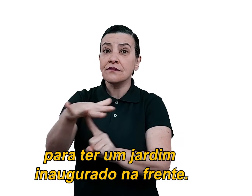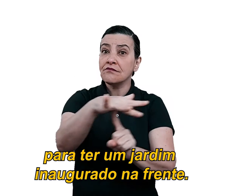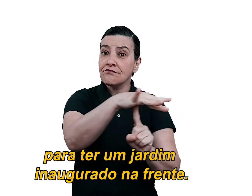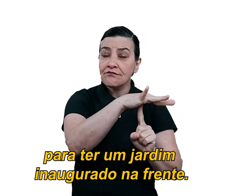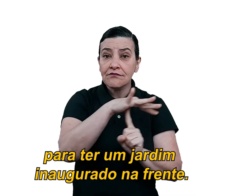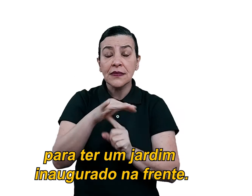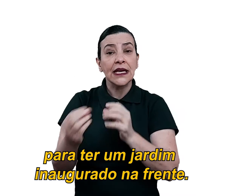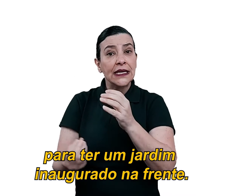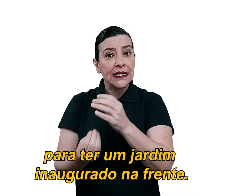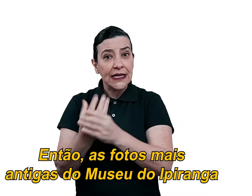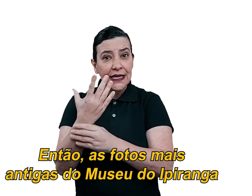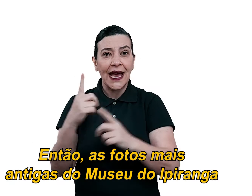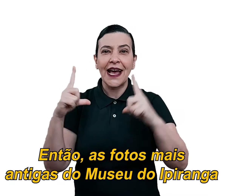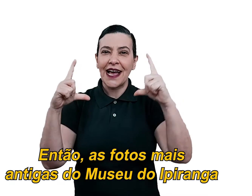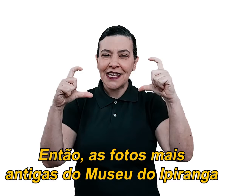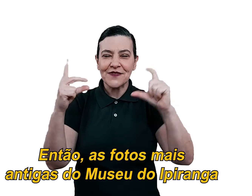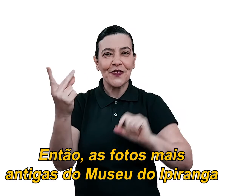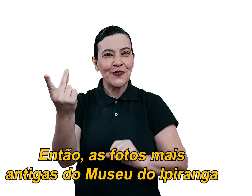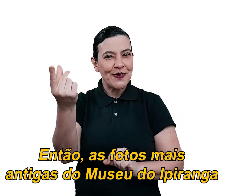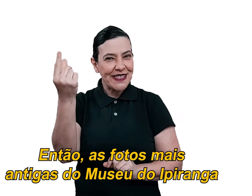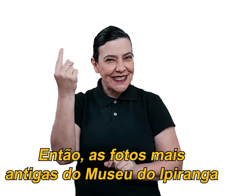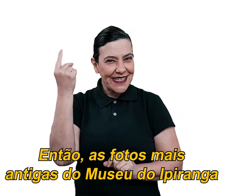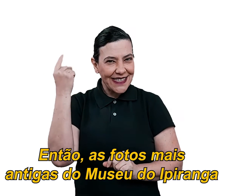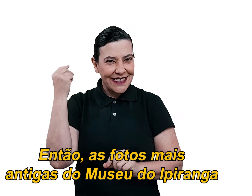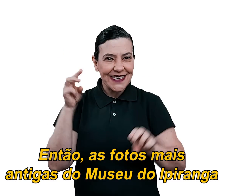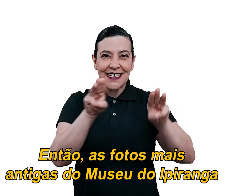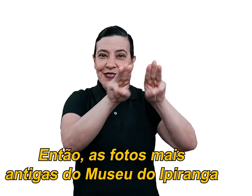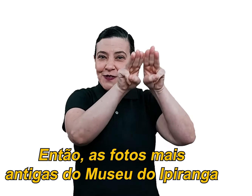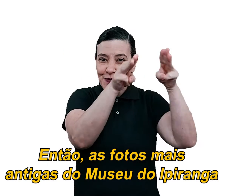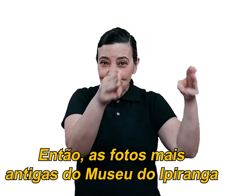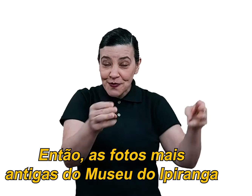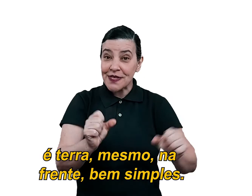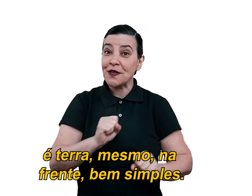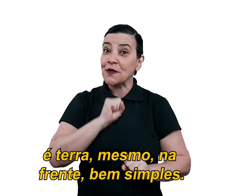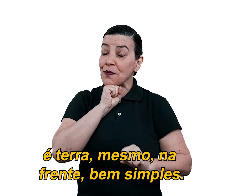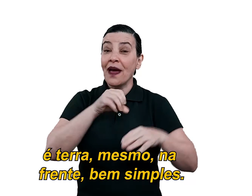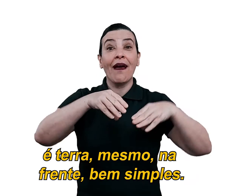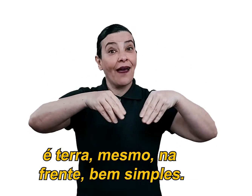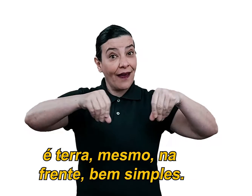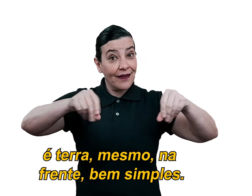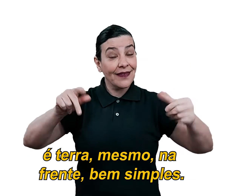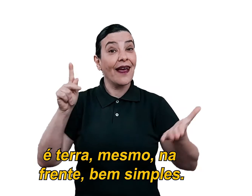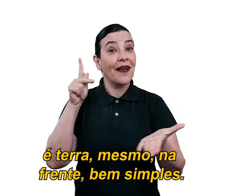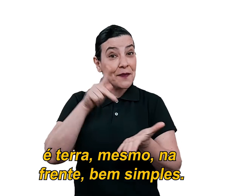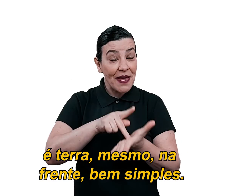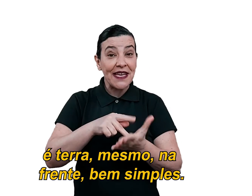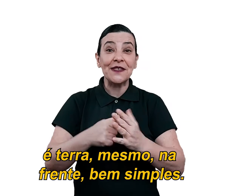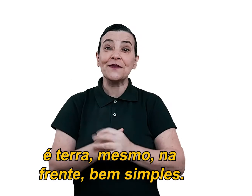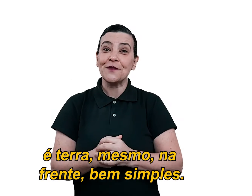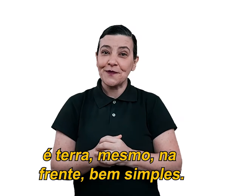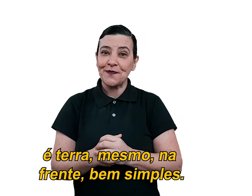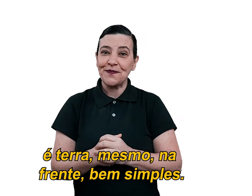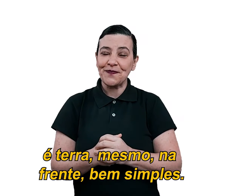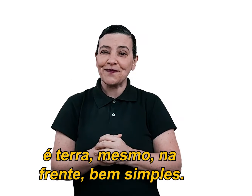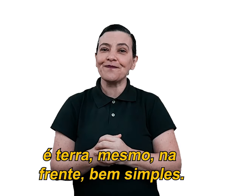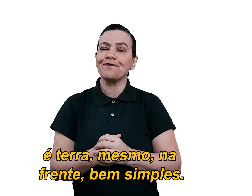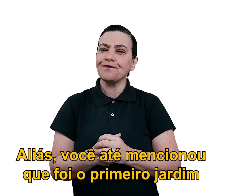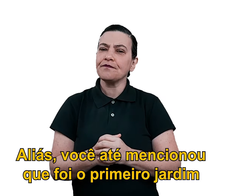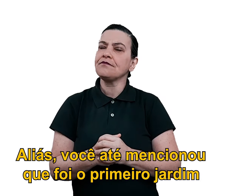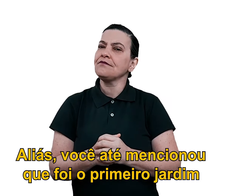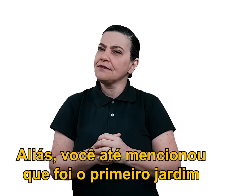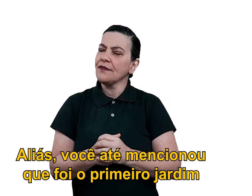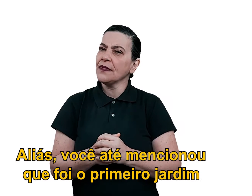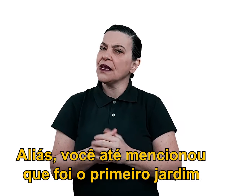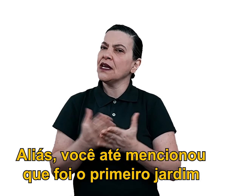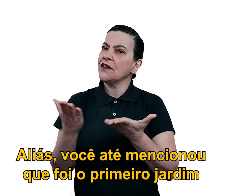jardim inaugurado na frente. Então as fotos mais antigas do Museu do Ipiranga é terra mesmo na frente, né? Bem simples.